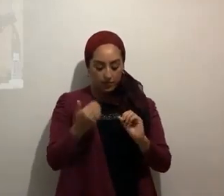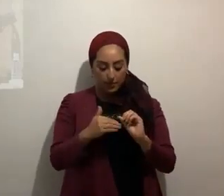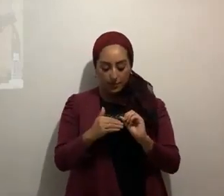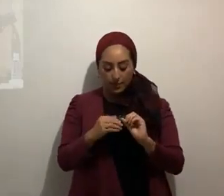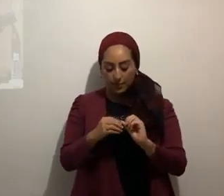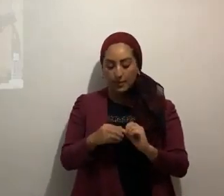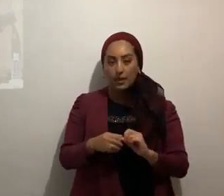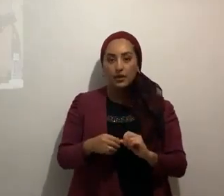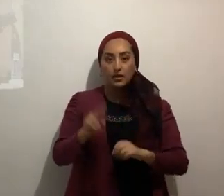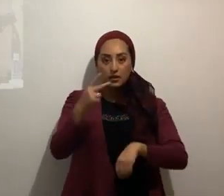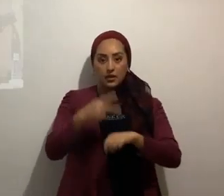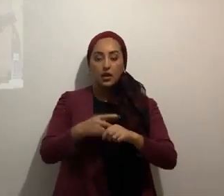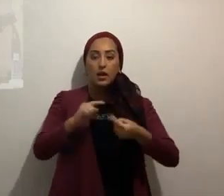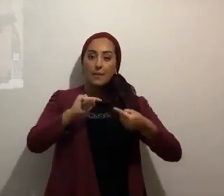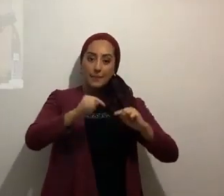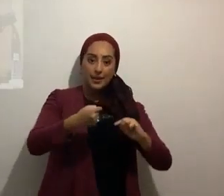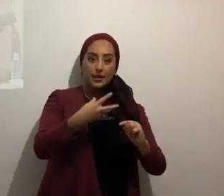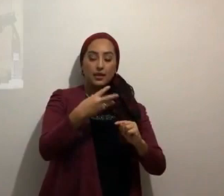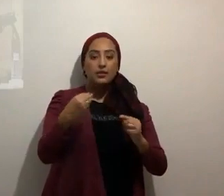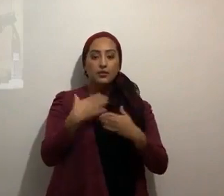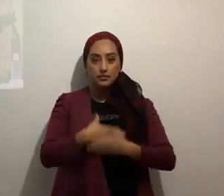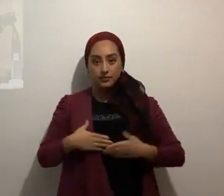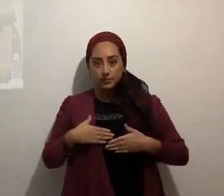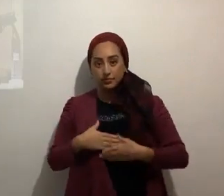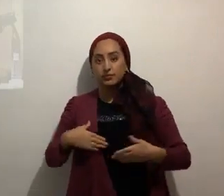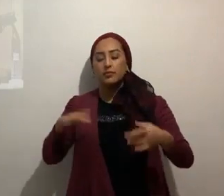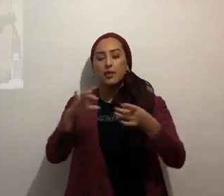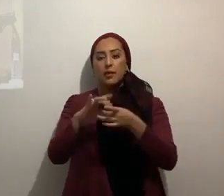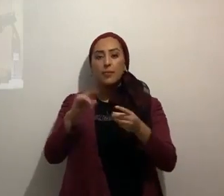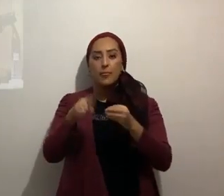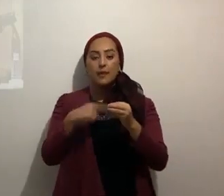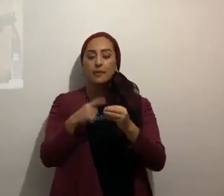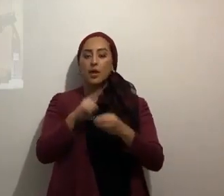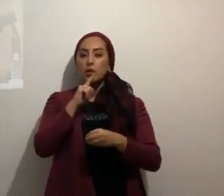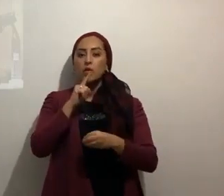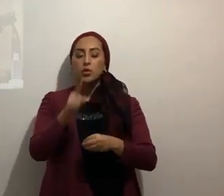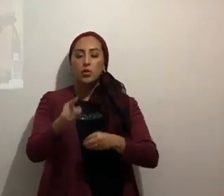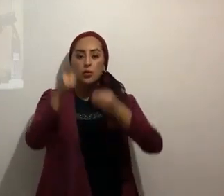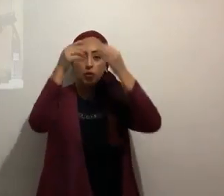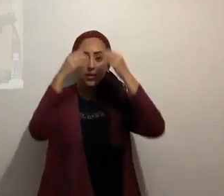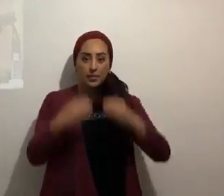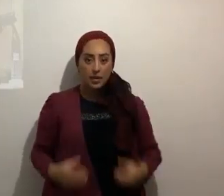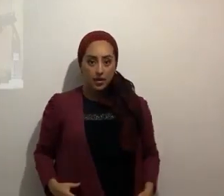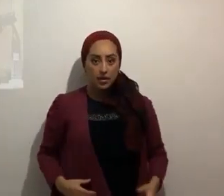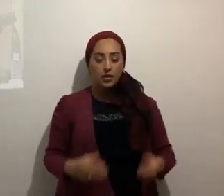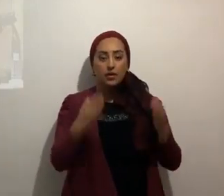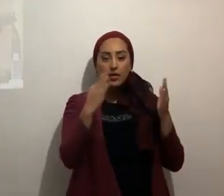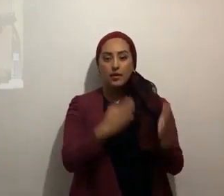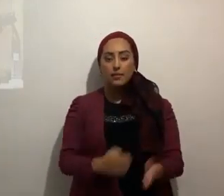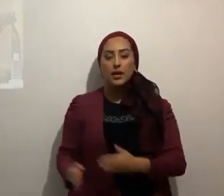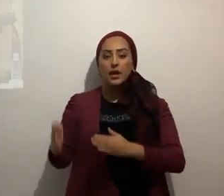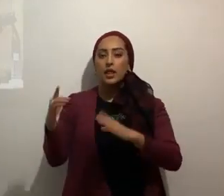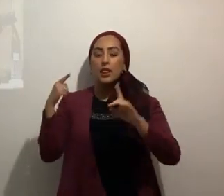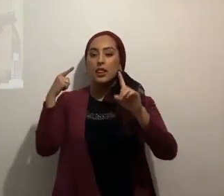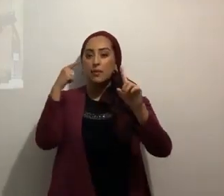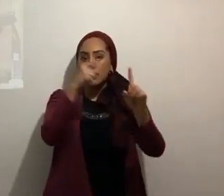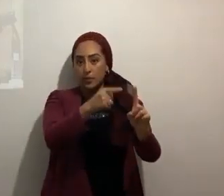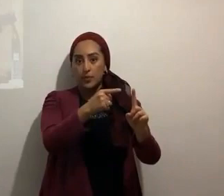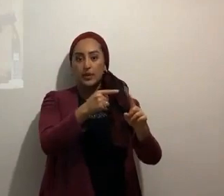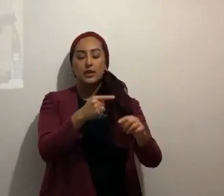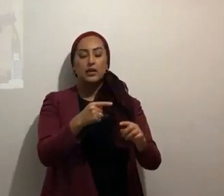repito esto 2 veces. Dolor y placer hablan de la realidad del cuerpo. Y según los propósitos, o sea,